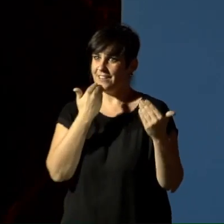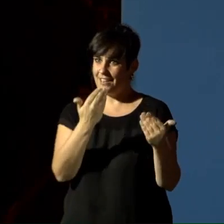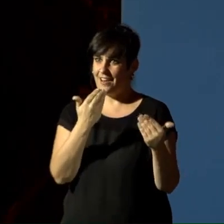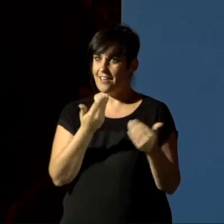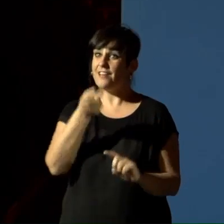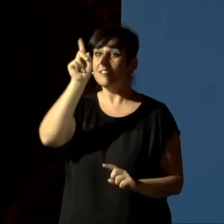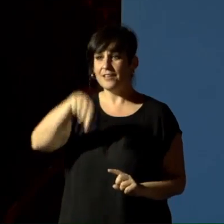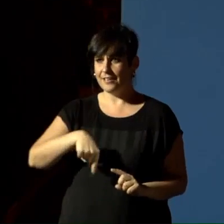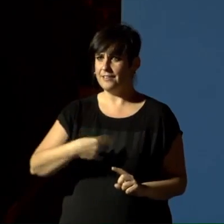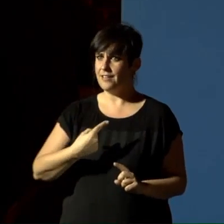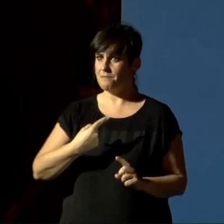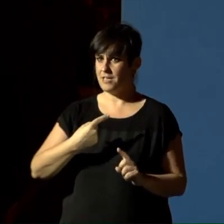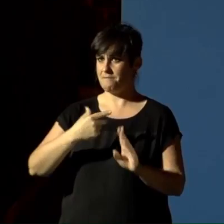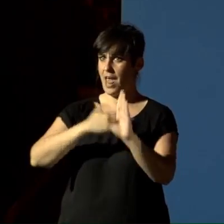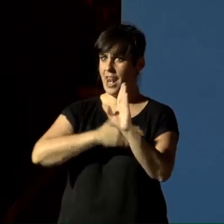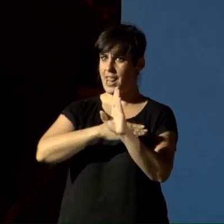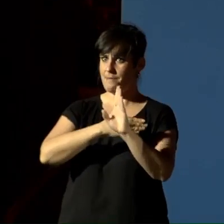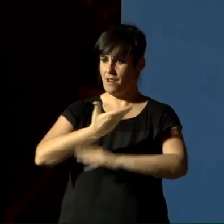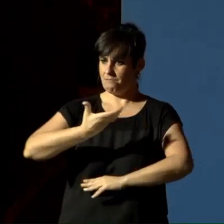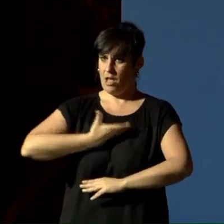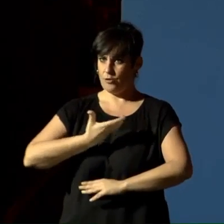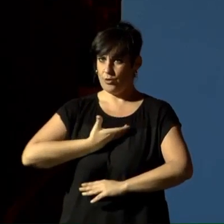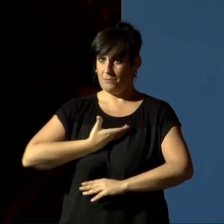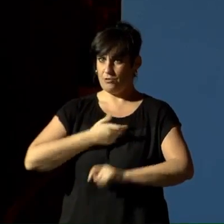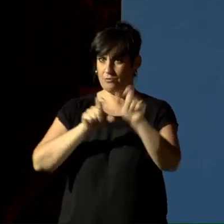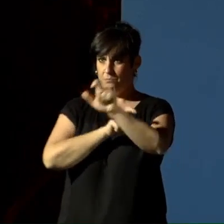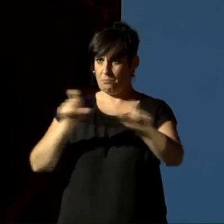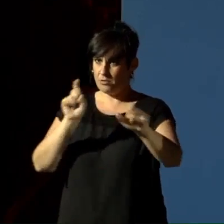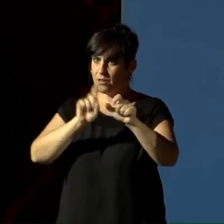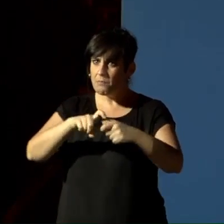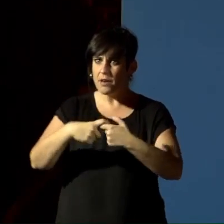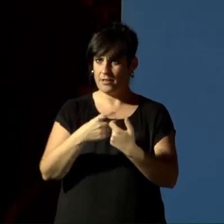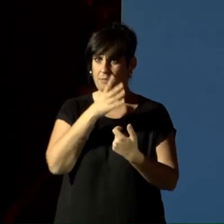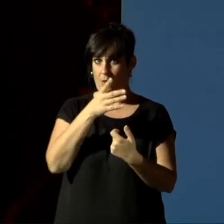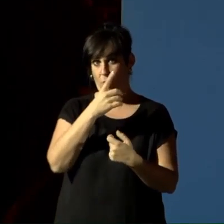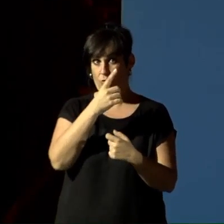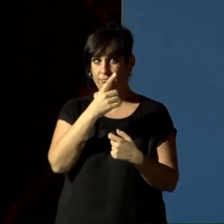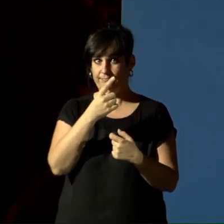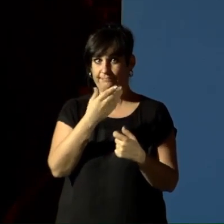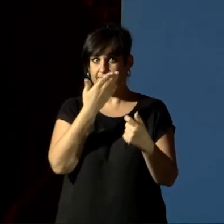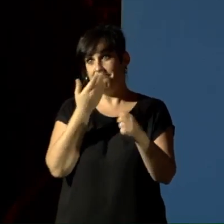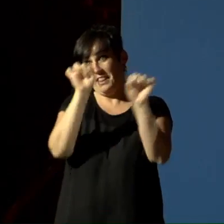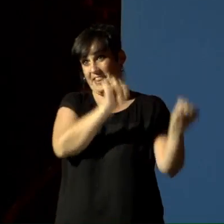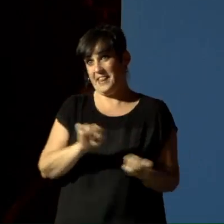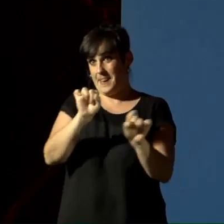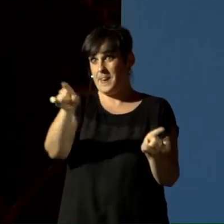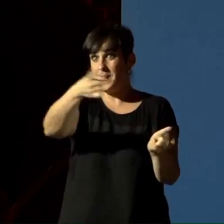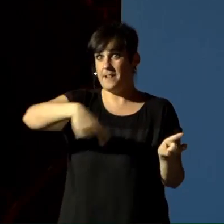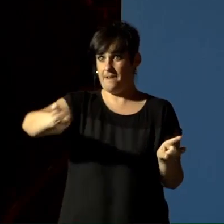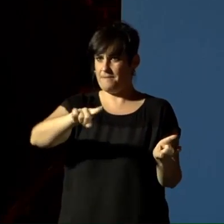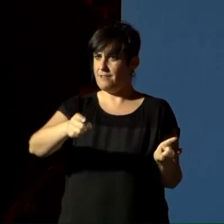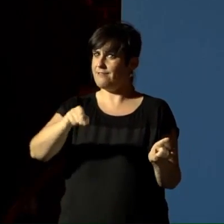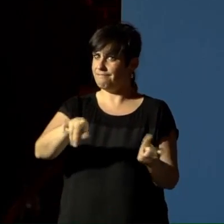están no nivel municipal a poñer a cara e a poñer a voz onde é máis difícil poñer a cara e poñer a voz. Porque hai moitos